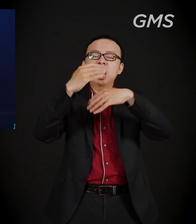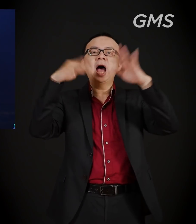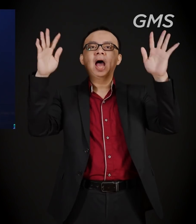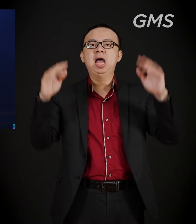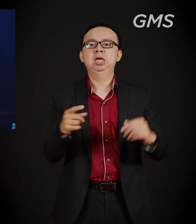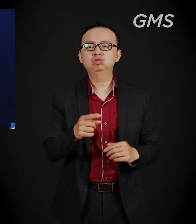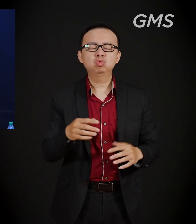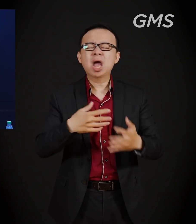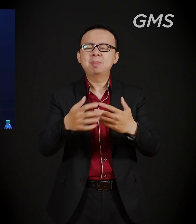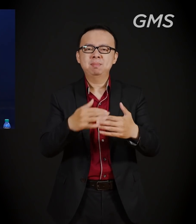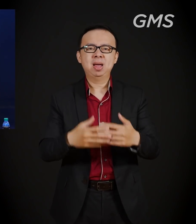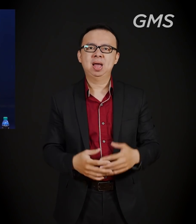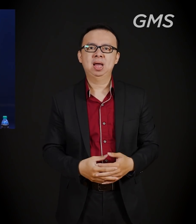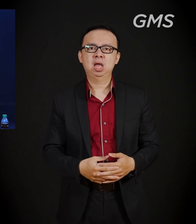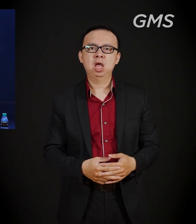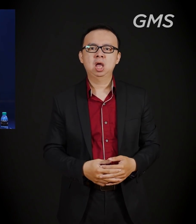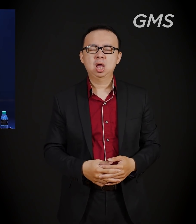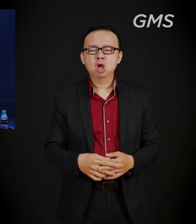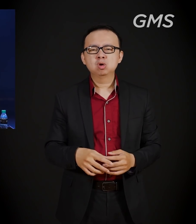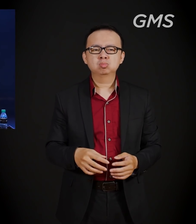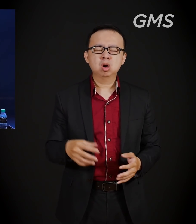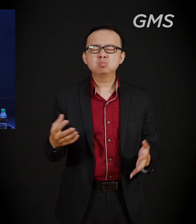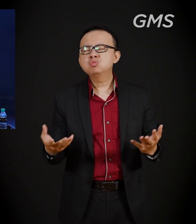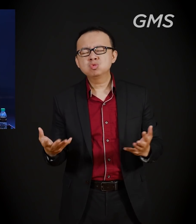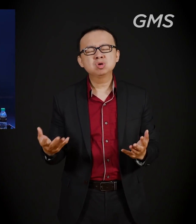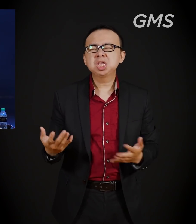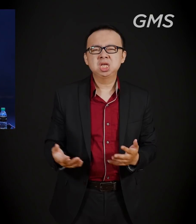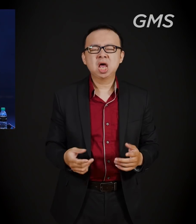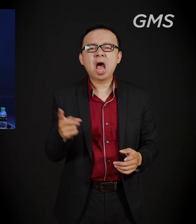tertentu bilang apa itu? Gereja-gereja karismatik